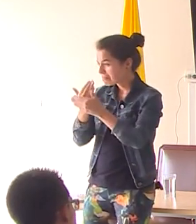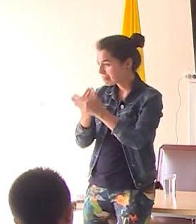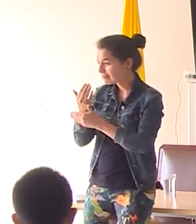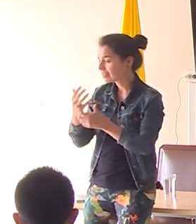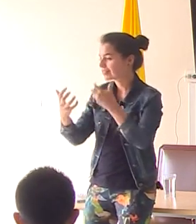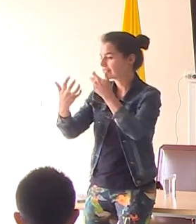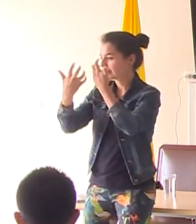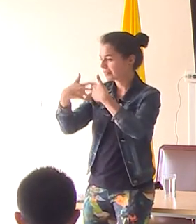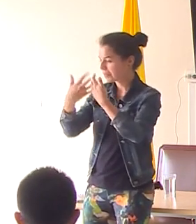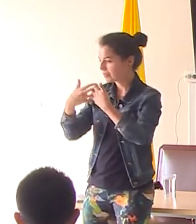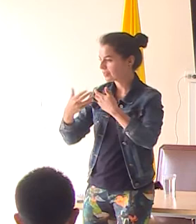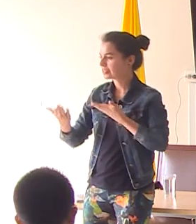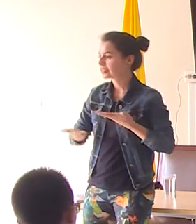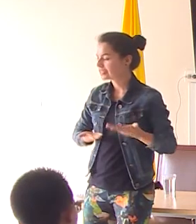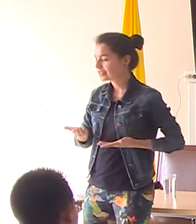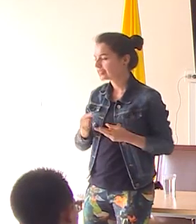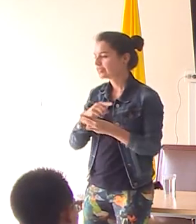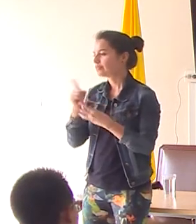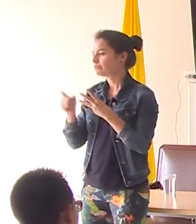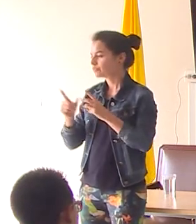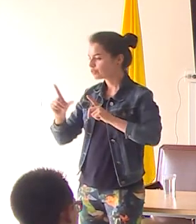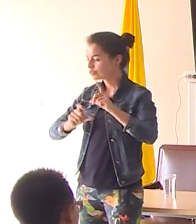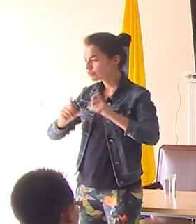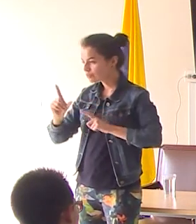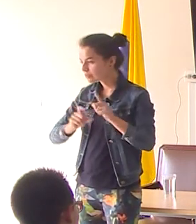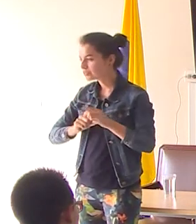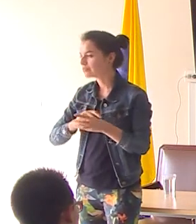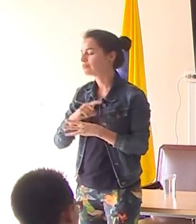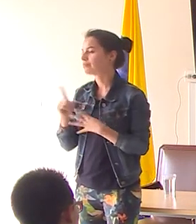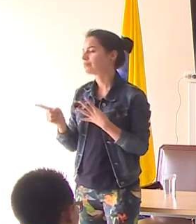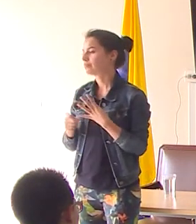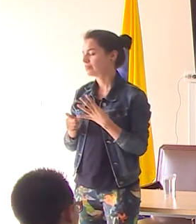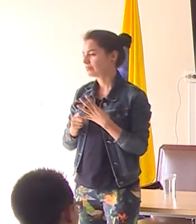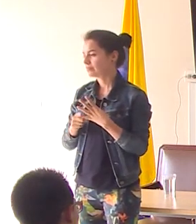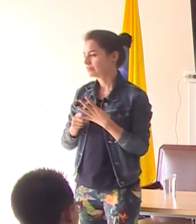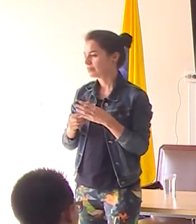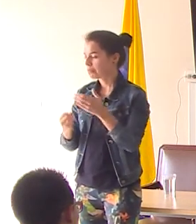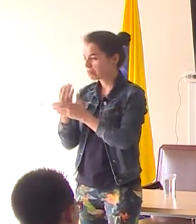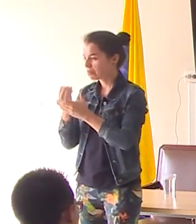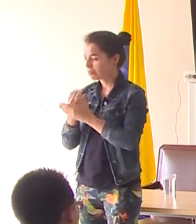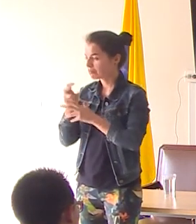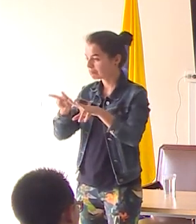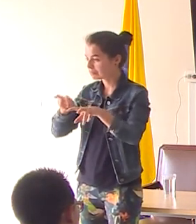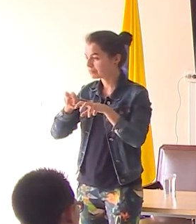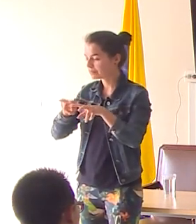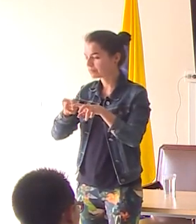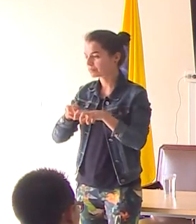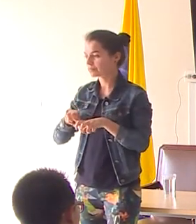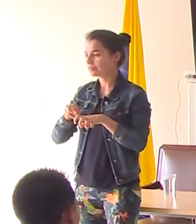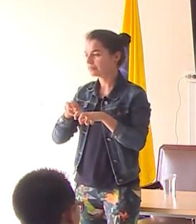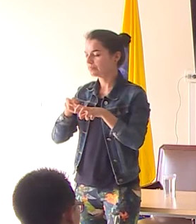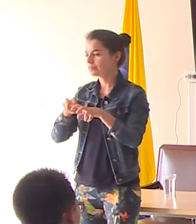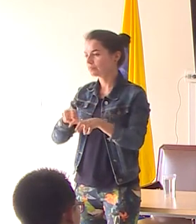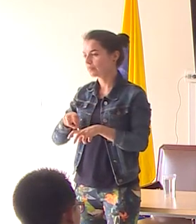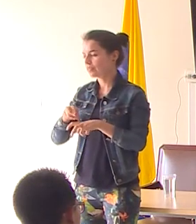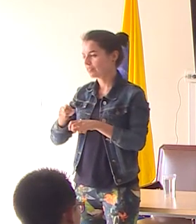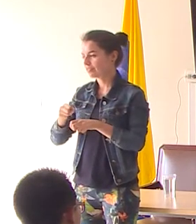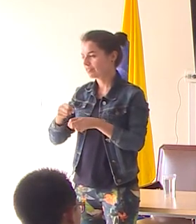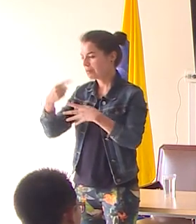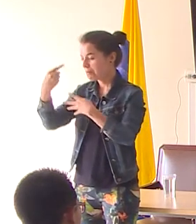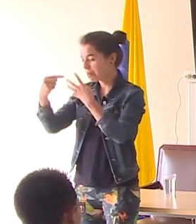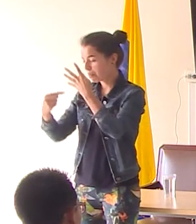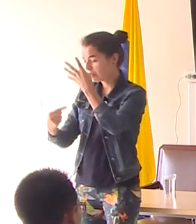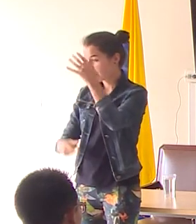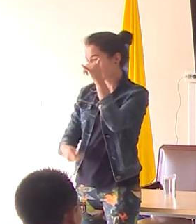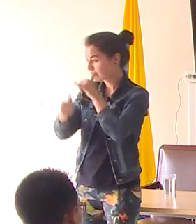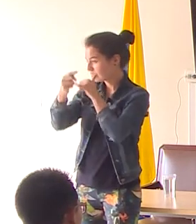empresariales turismo algunos temas de producción agropecuaria como mucho más bien diversificado